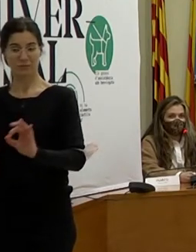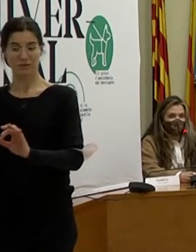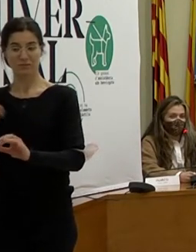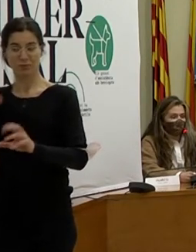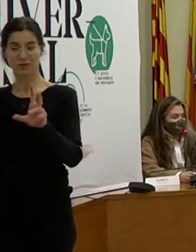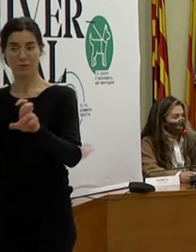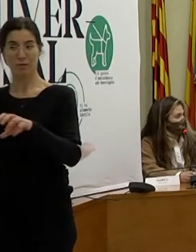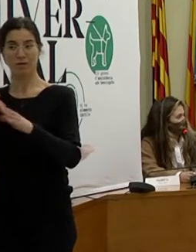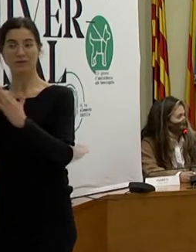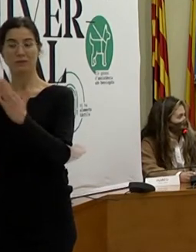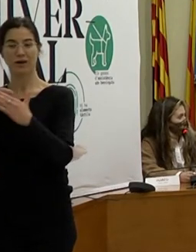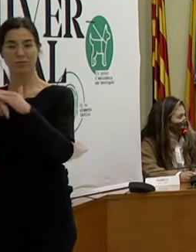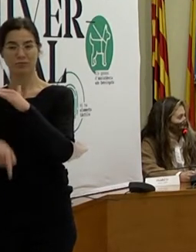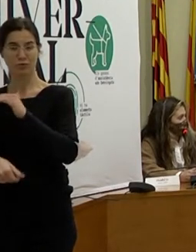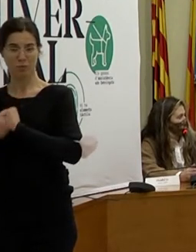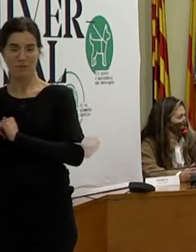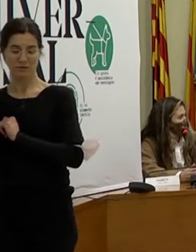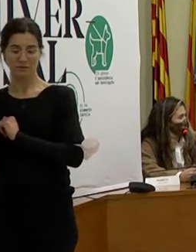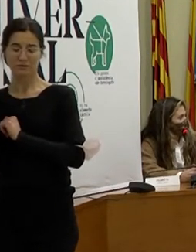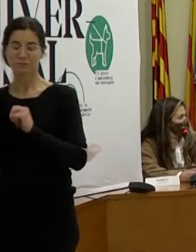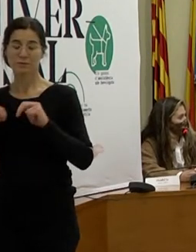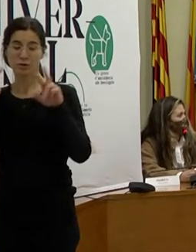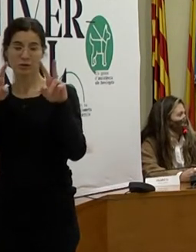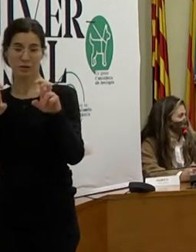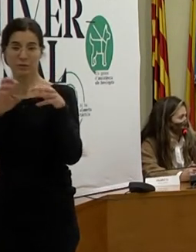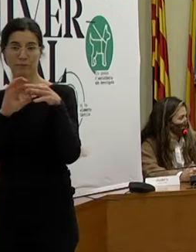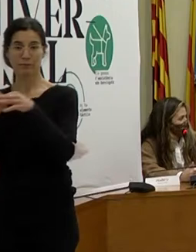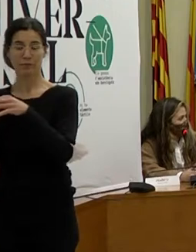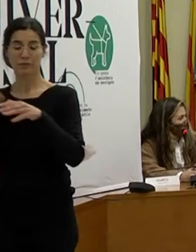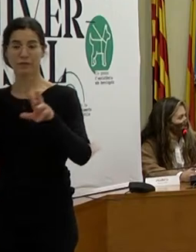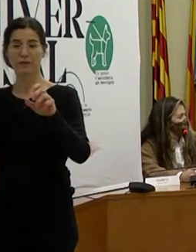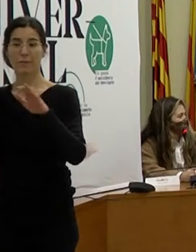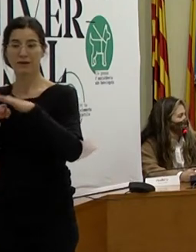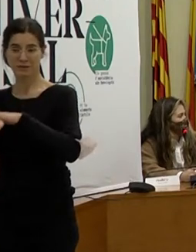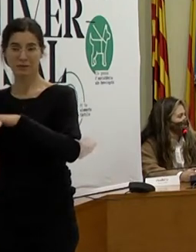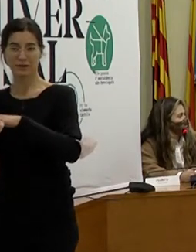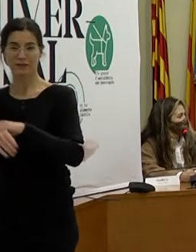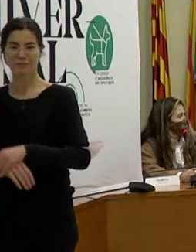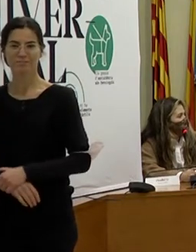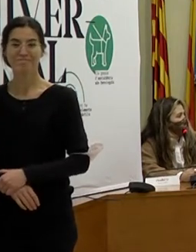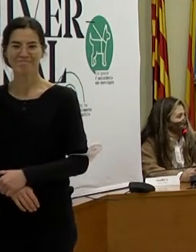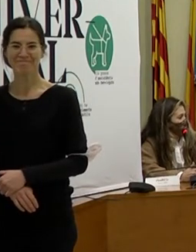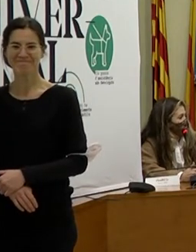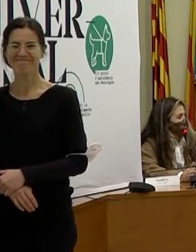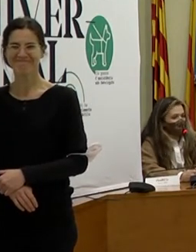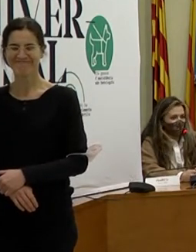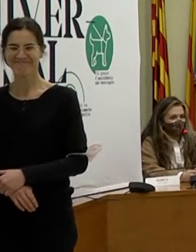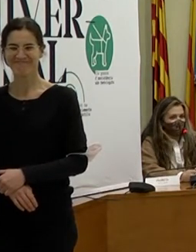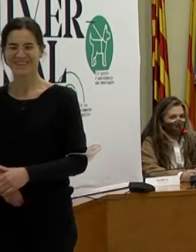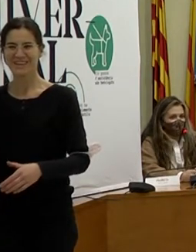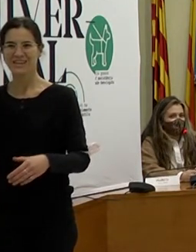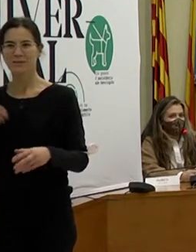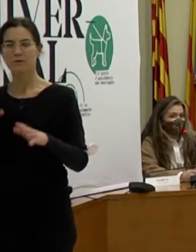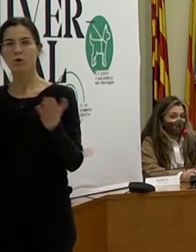expliquessin una miqueta més en qüestió el que és l'accessibilitat, de quina manera